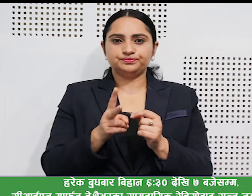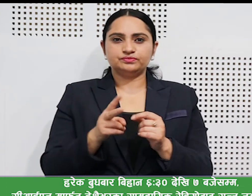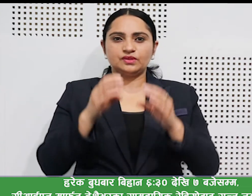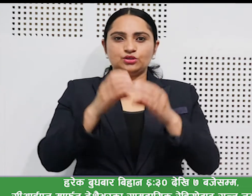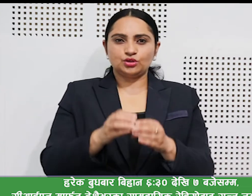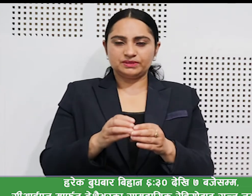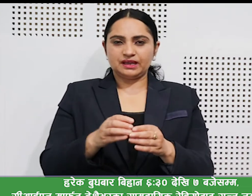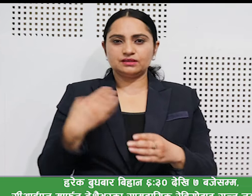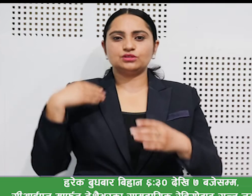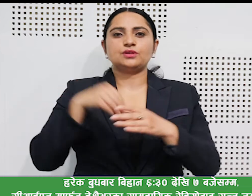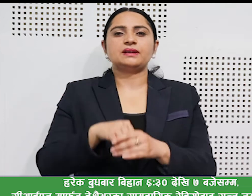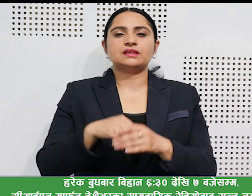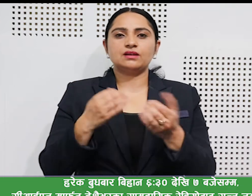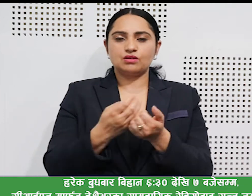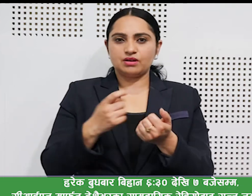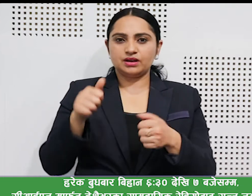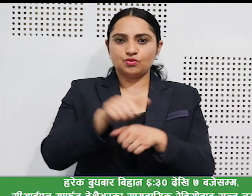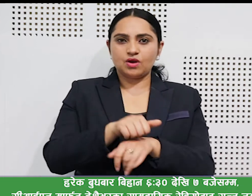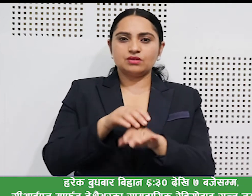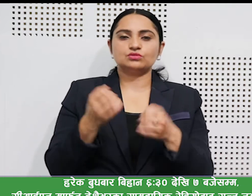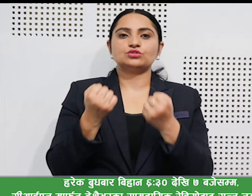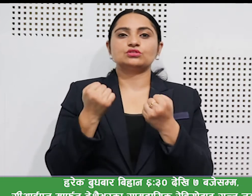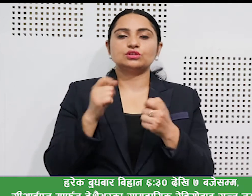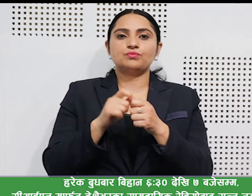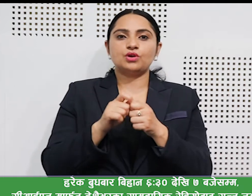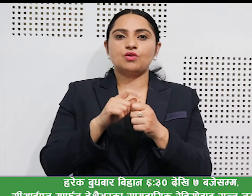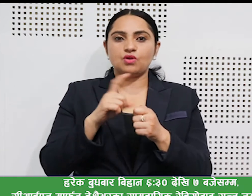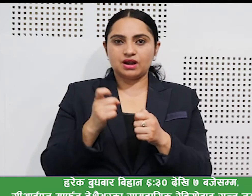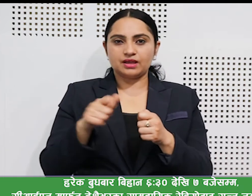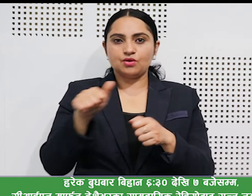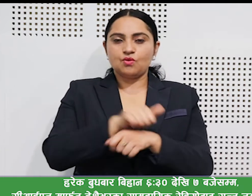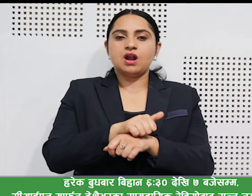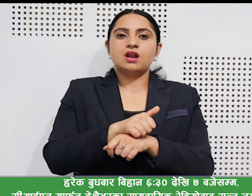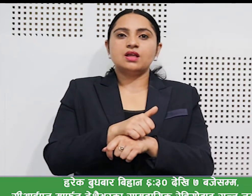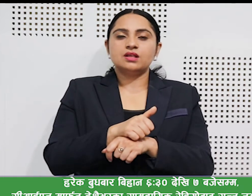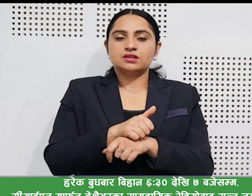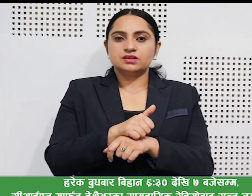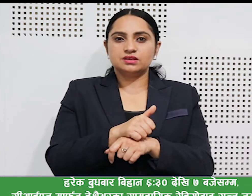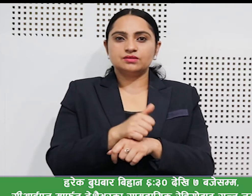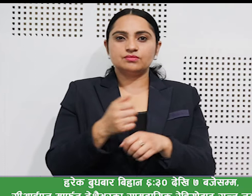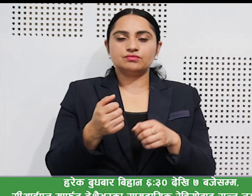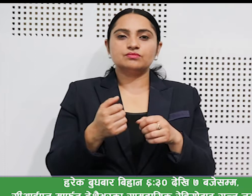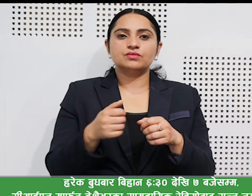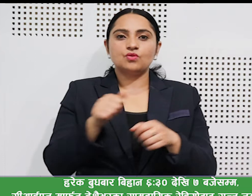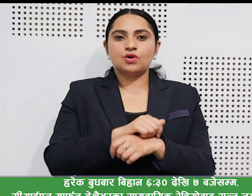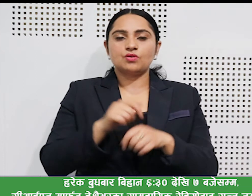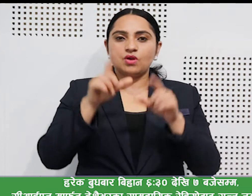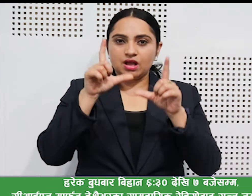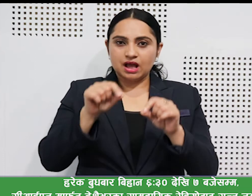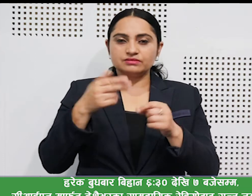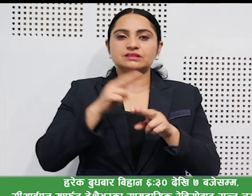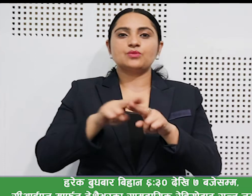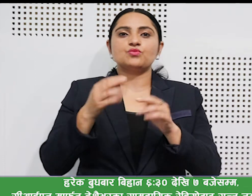समुदायको सहभागिता बढाउनको लागि, उहाँहरूको सशक्तिकरण गर्नको लागि, उहाँहरूलाई सुसूचित गर्नको लागि र उहाँहरूका स्पेसल निडलाई फुलफिल